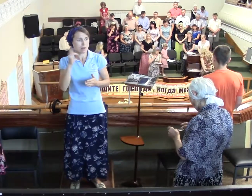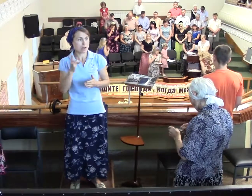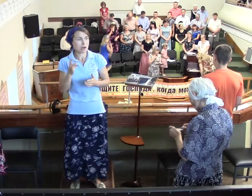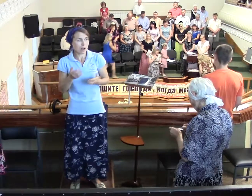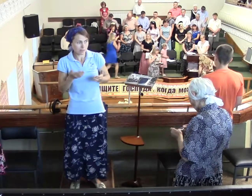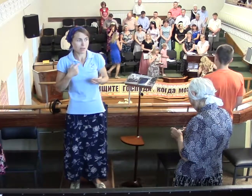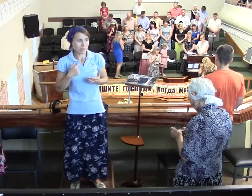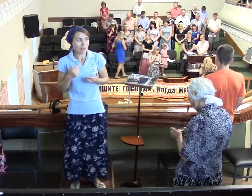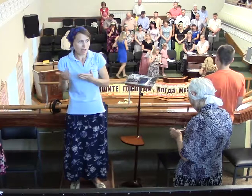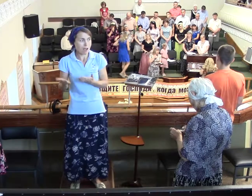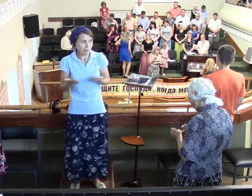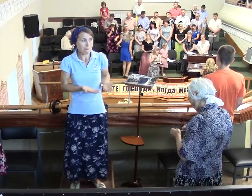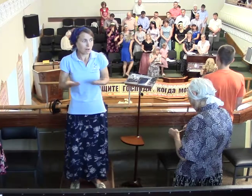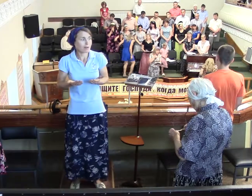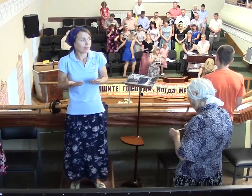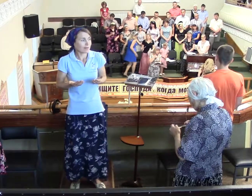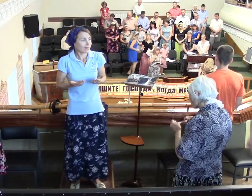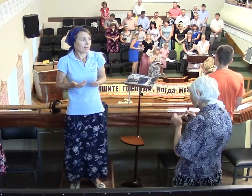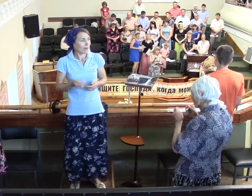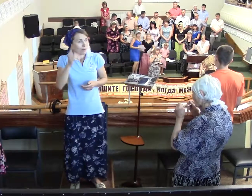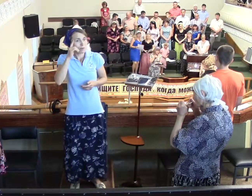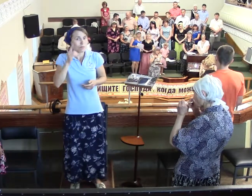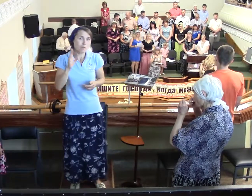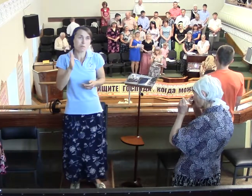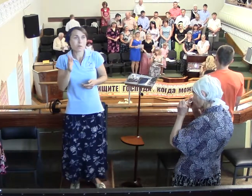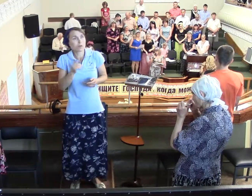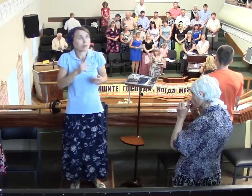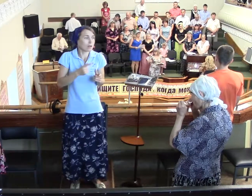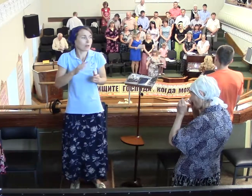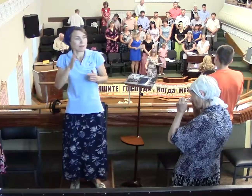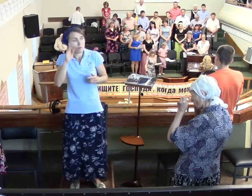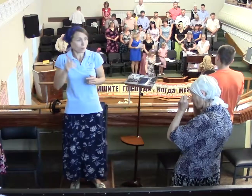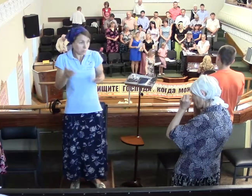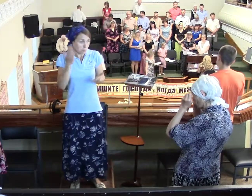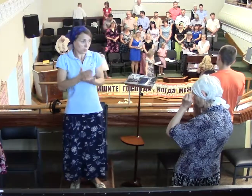Вместе петь из сборника номер 13. Скажи мне весть благую, скажи Спаситель мой.